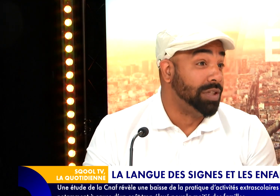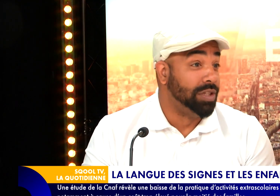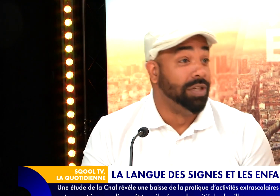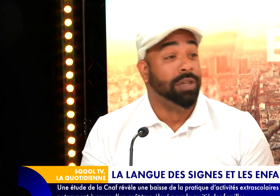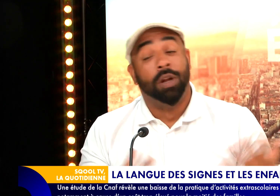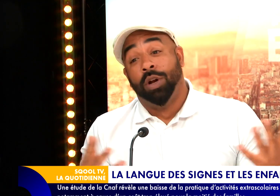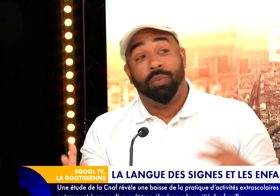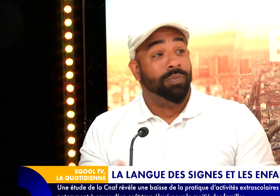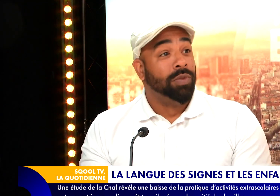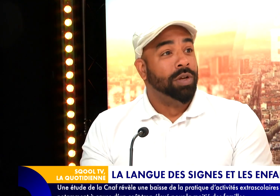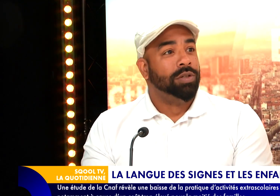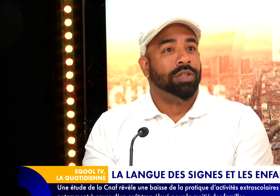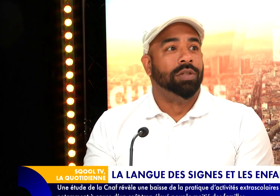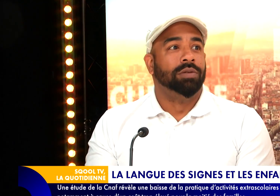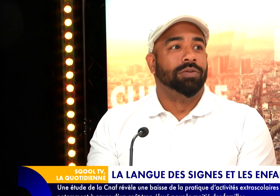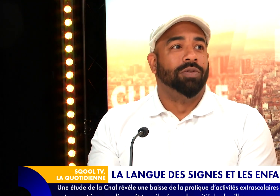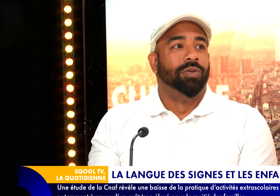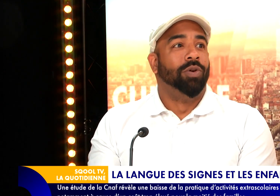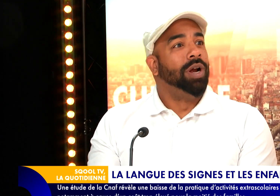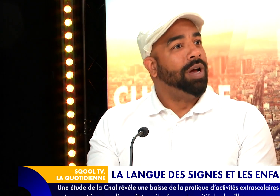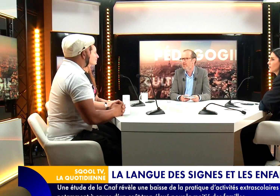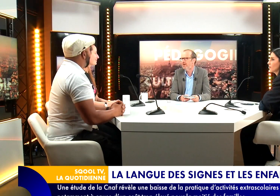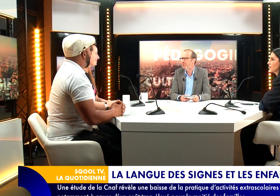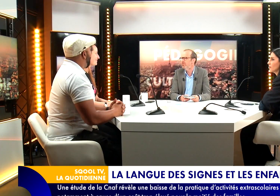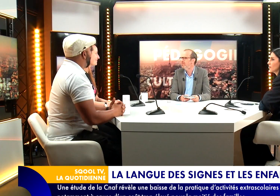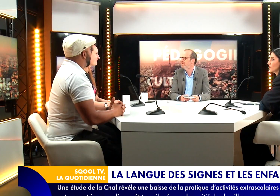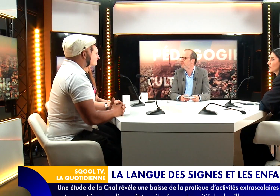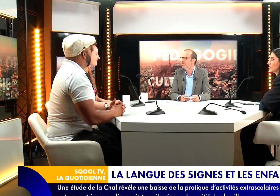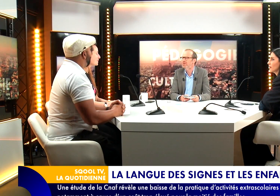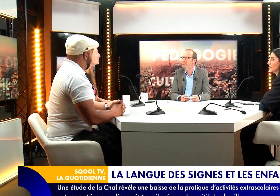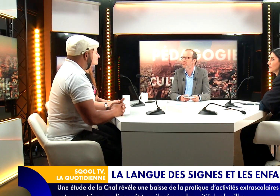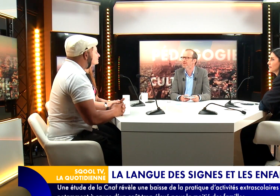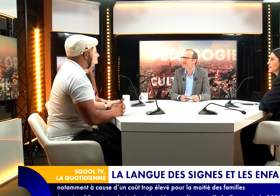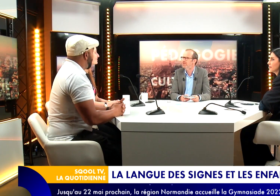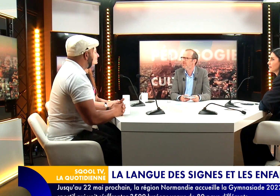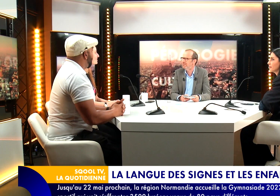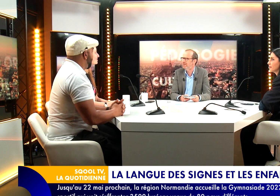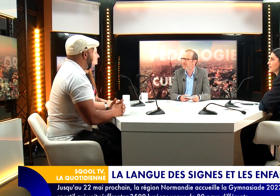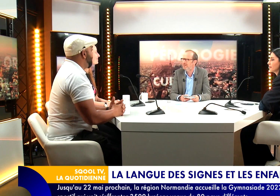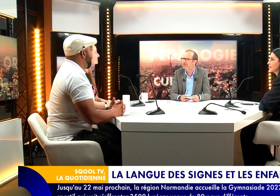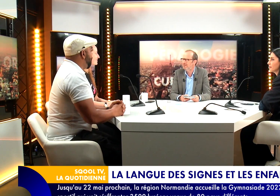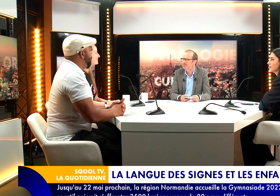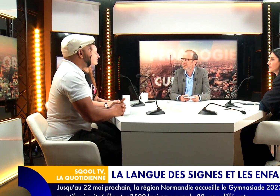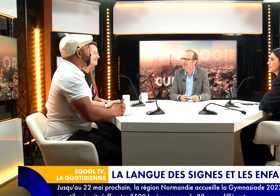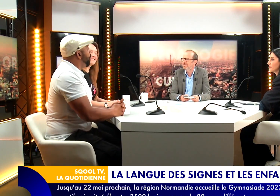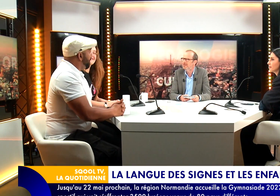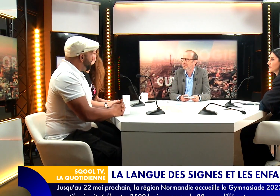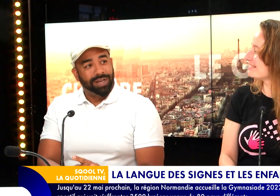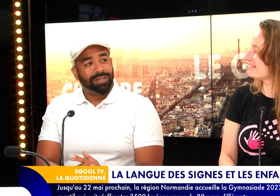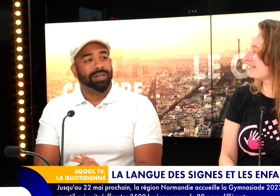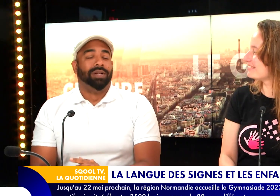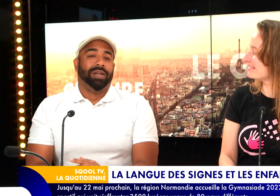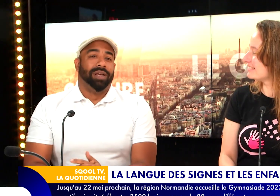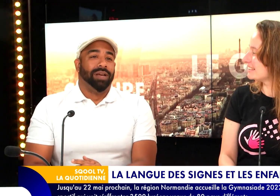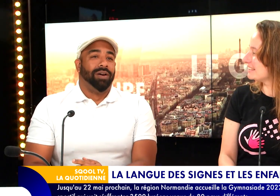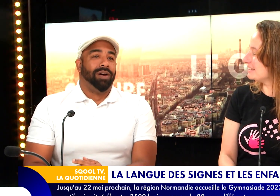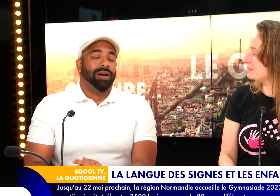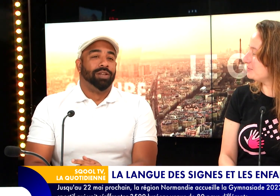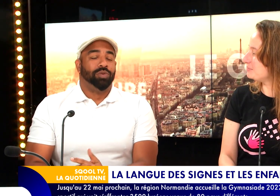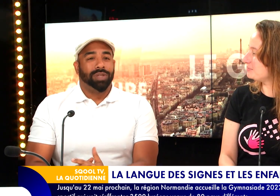des signes. C'était il y a quelques années, triomphe sur YouTube. Voilà, on en est à plus de 1 100 000 vues la dernière fois que j'ai vérifié. Exactement, c'était en 2016. Et suite à